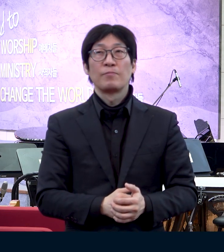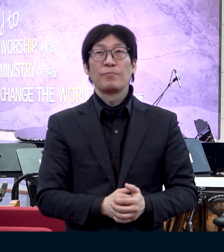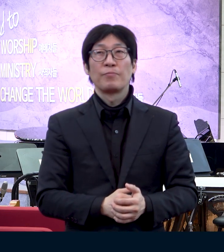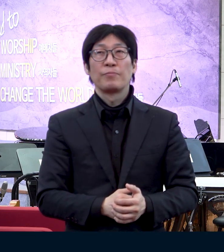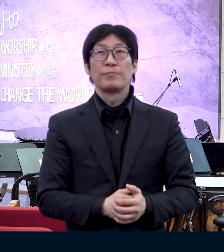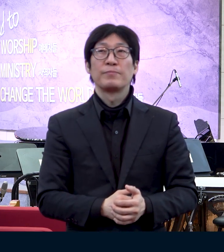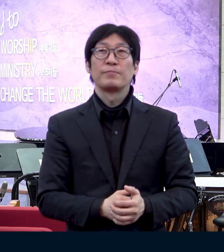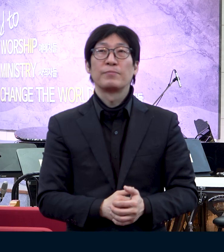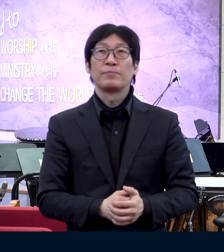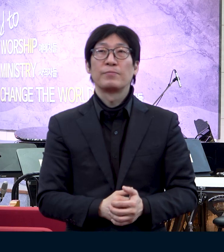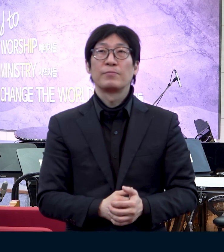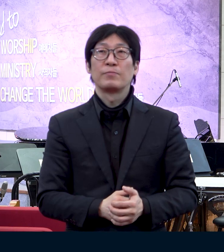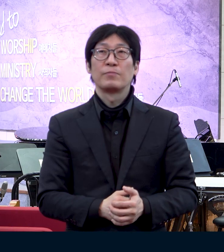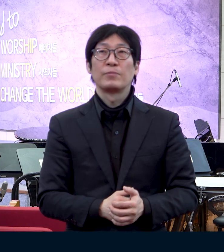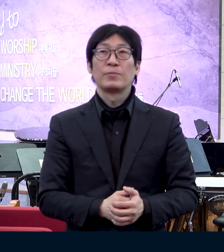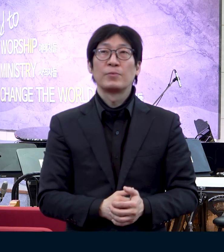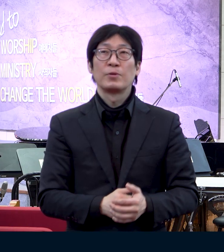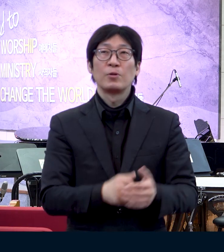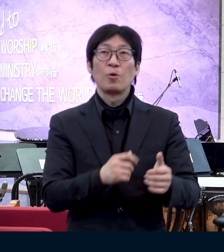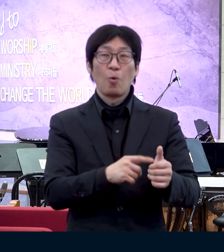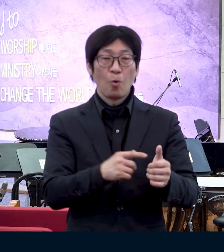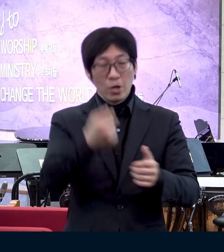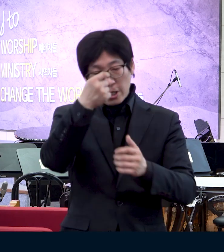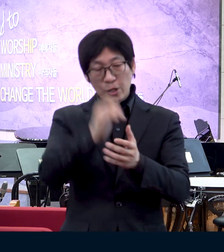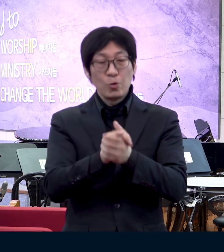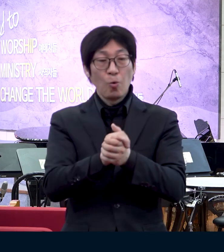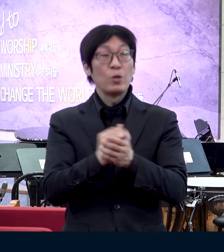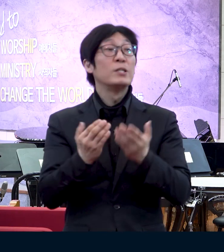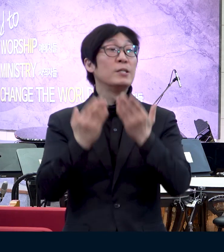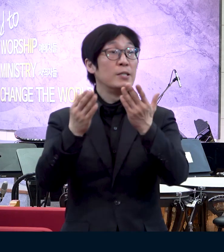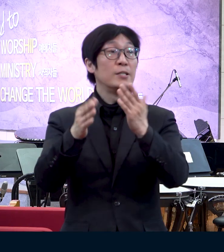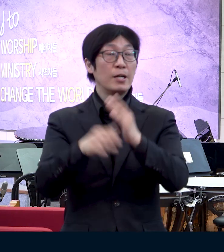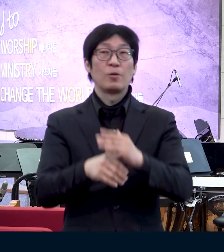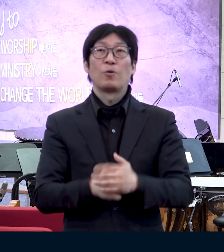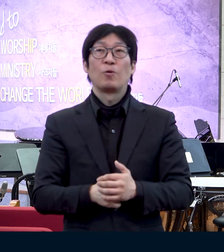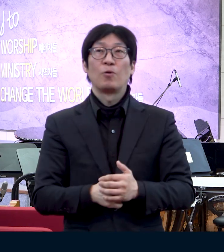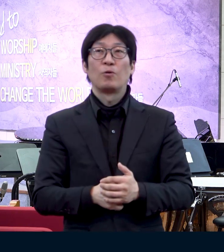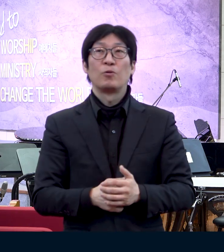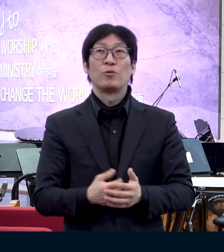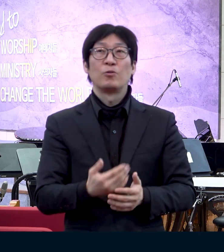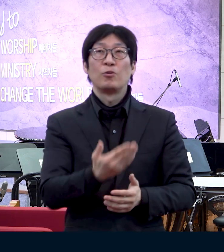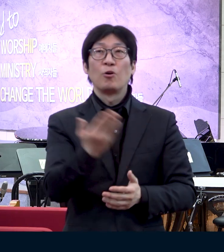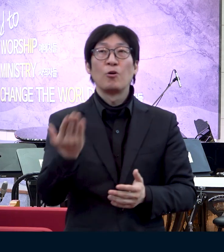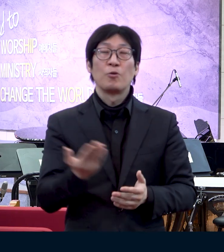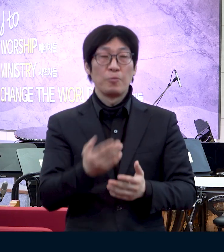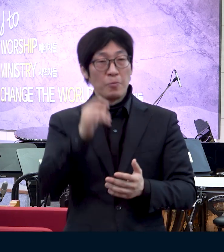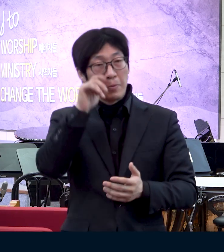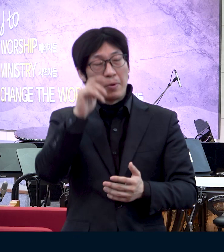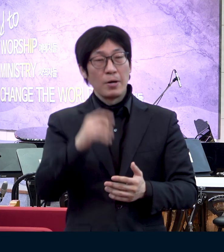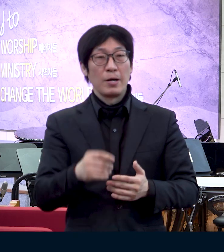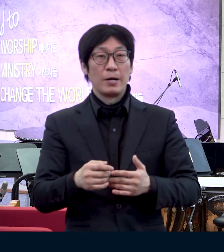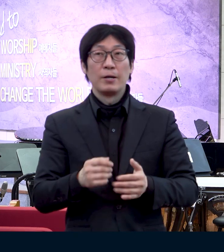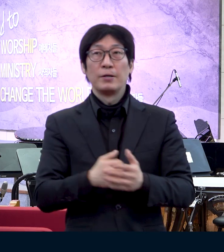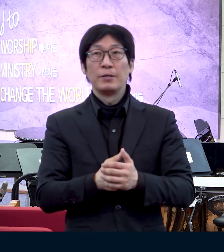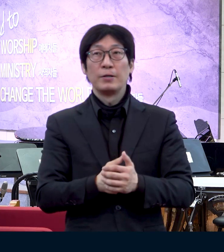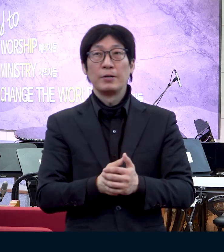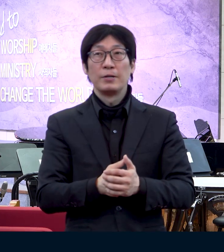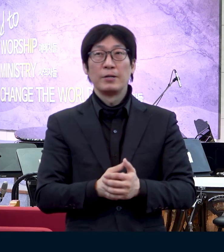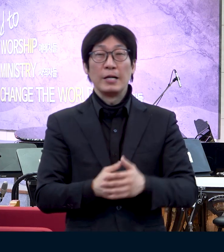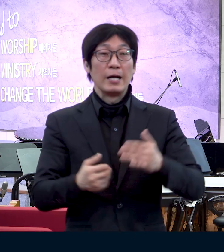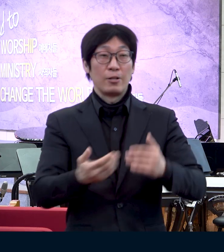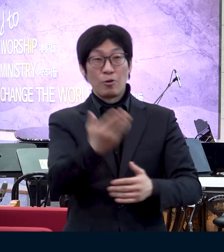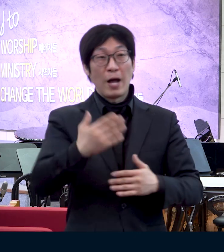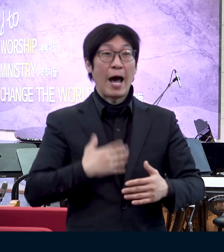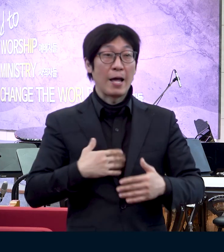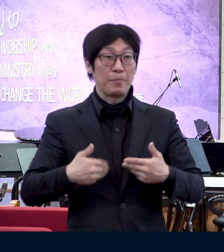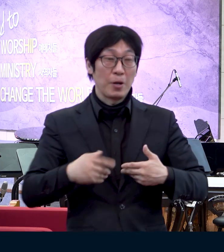그렇게 말씀하시는데, 또 심지어 기도하실 때도 여러분 아실 게 뭐냐면 자녀들이 부모 기도하는 거 다 듣고